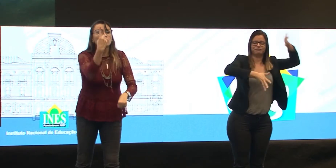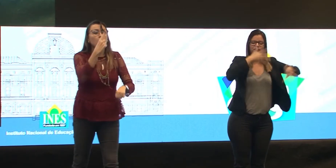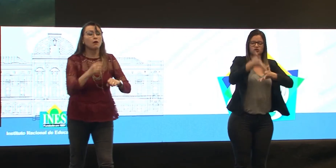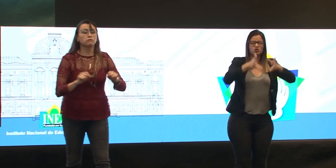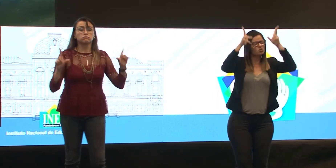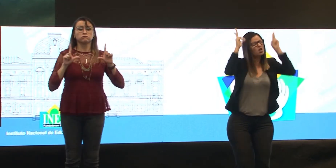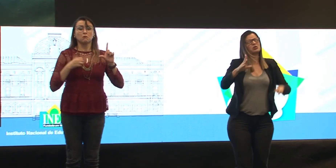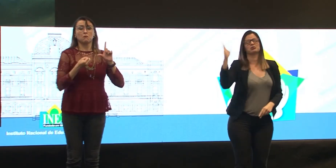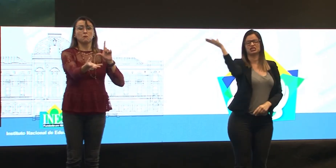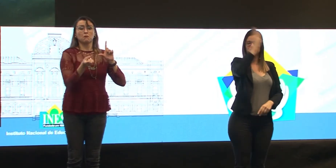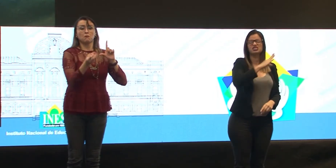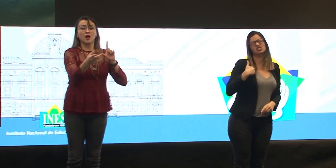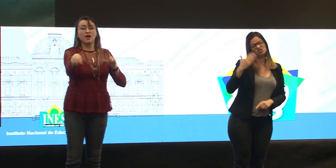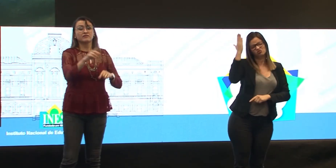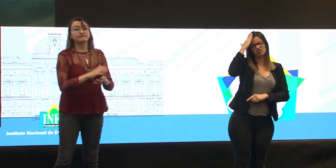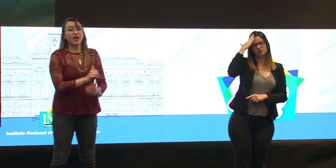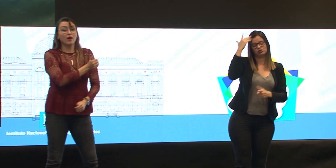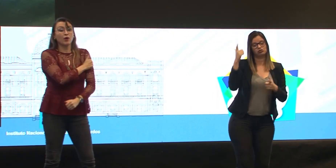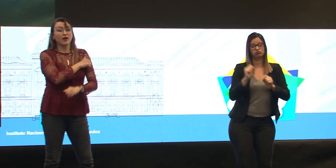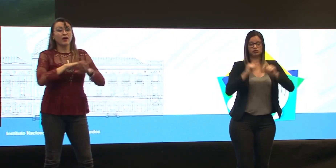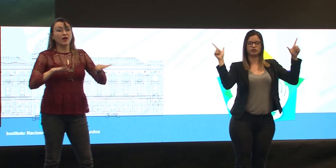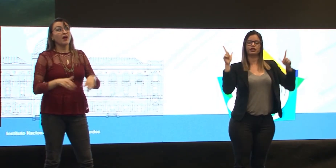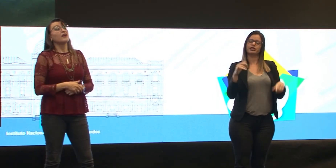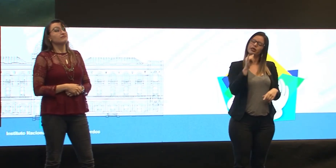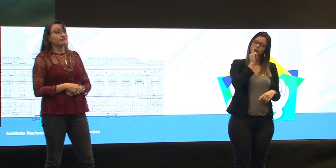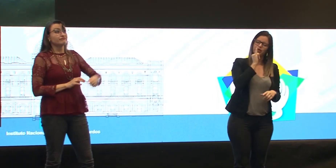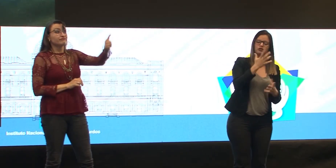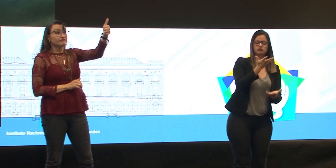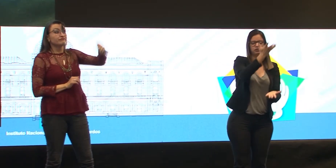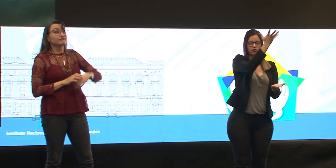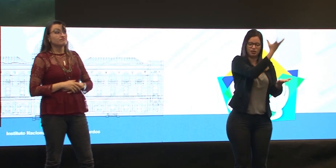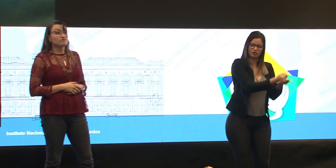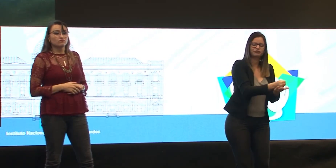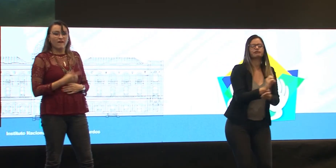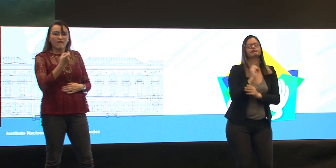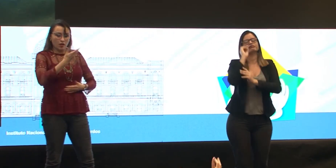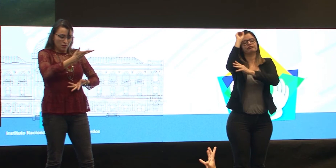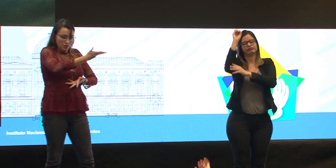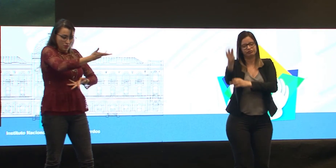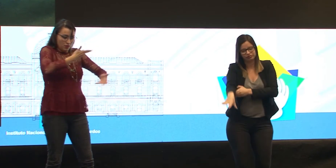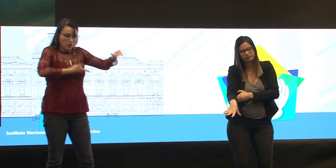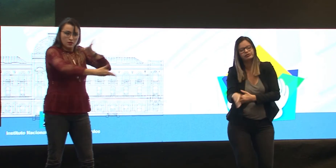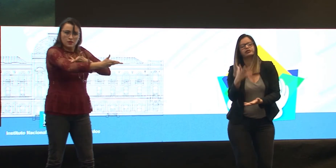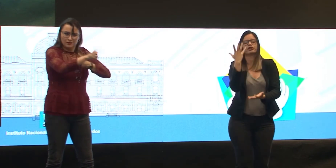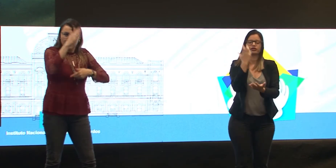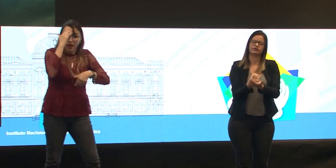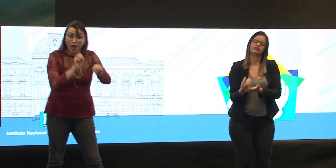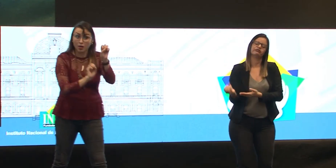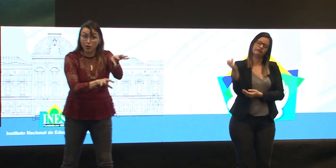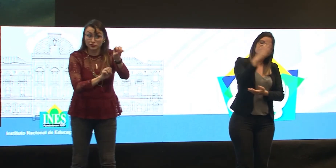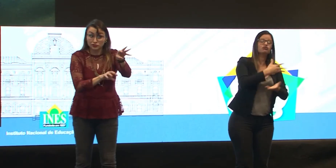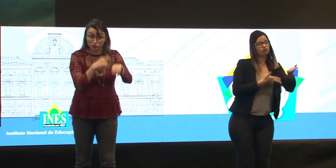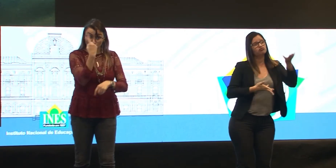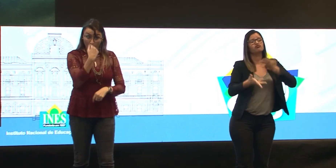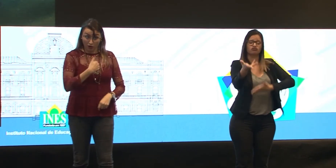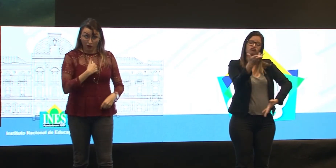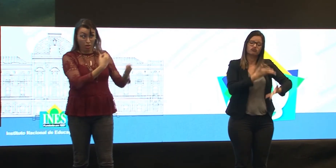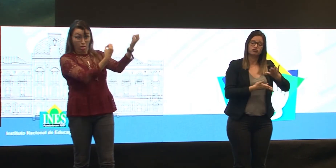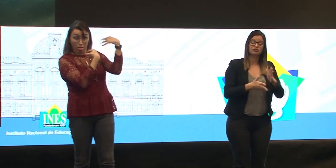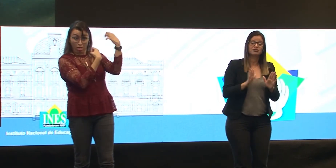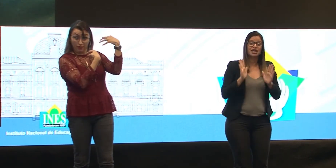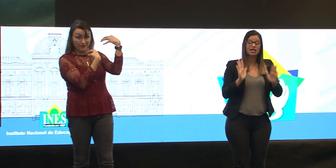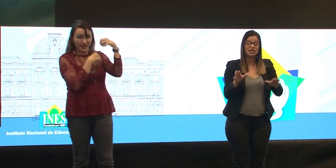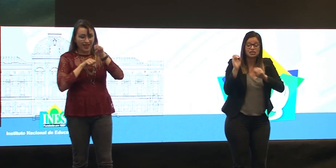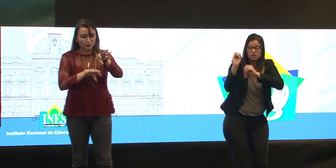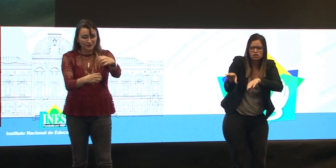na Colômbia. E o Brasil pode fazer da mesma forma, porque o que acontece é que tem muita informação passiva que é passada e não tem nenhum tipo de